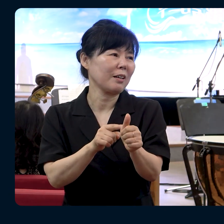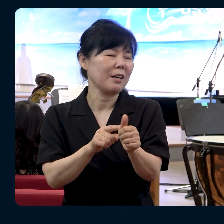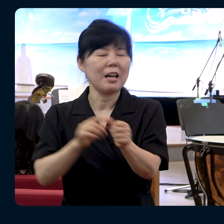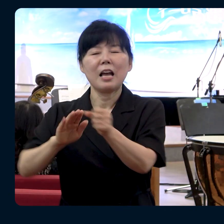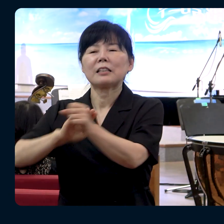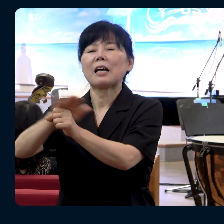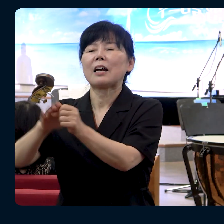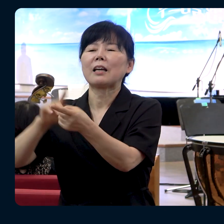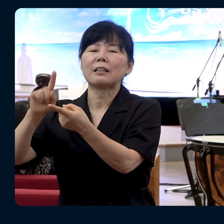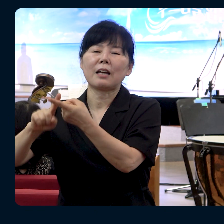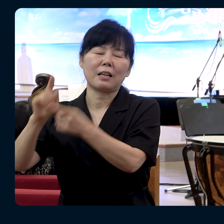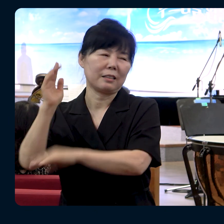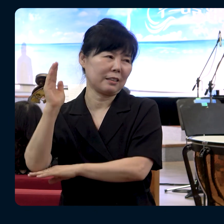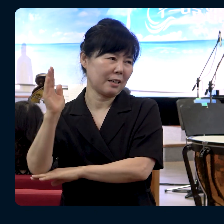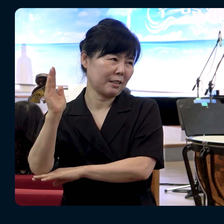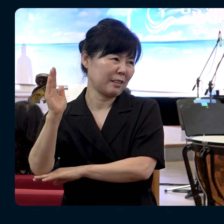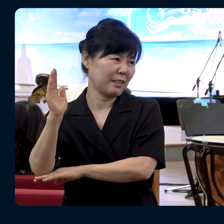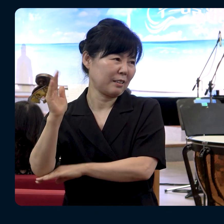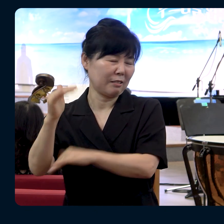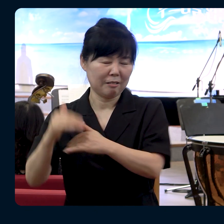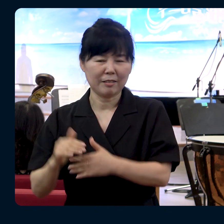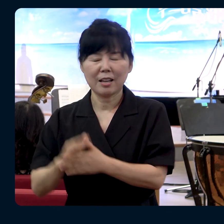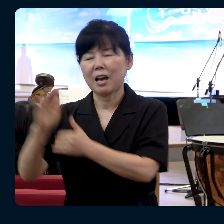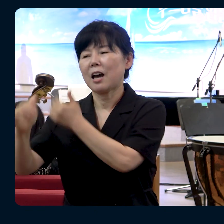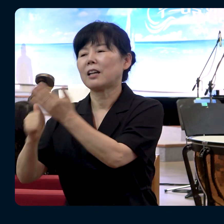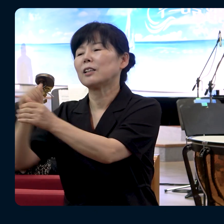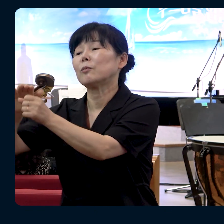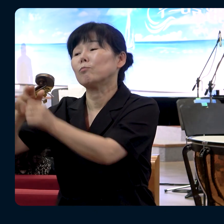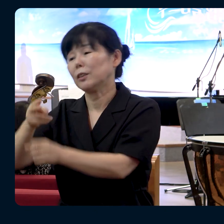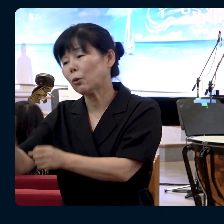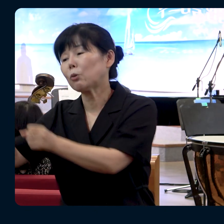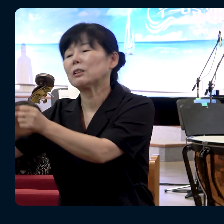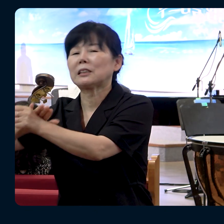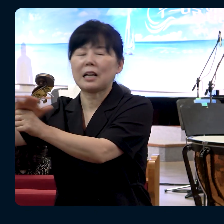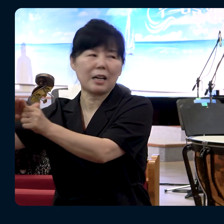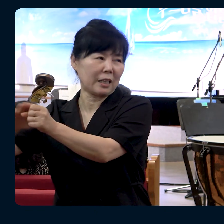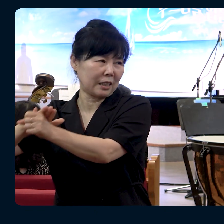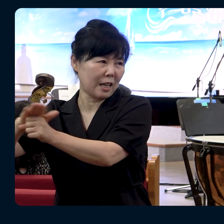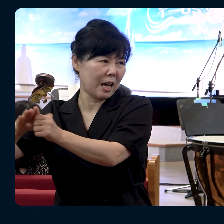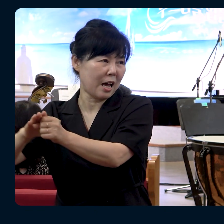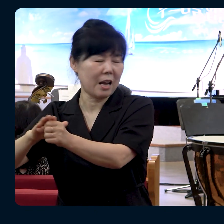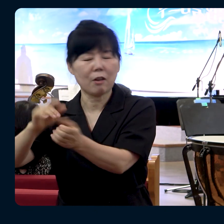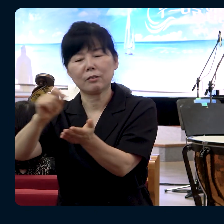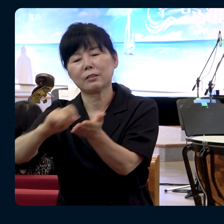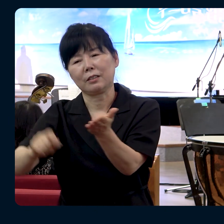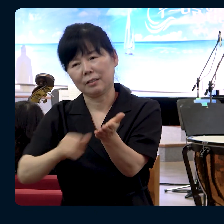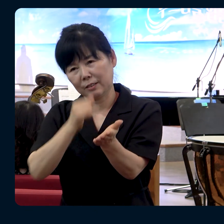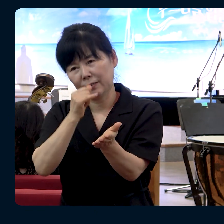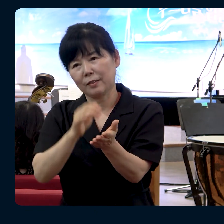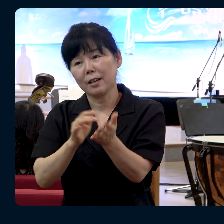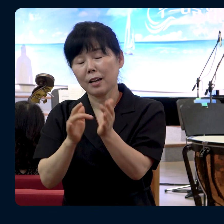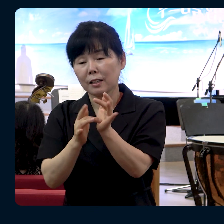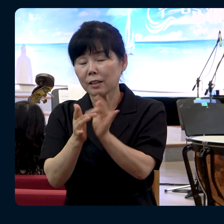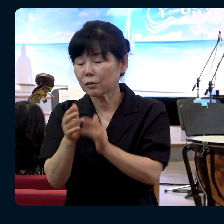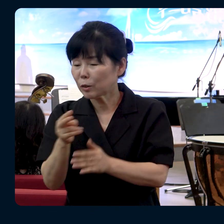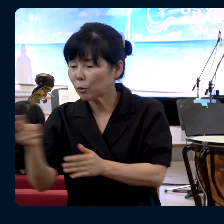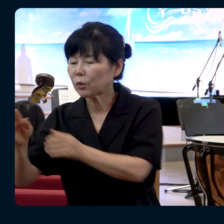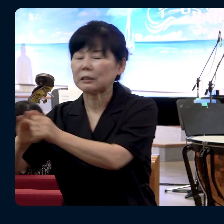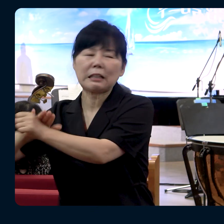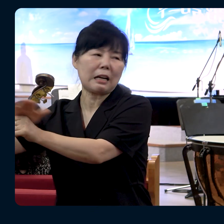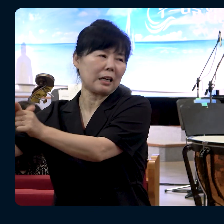많은 것도 아니고 하나님은 사랑이시라, 예수님이 사랑 그 자체이라는 것을 깨닫게 된